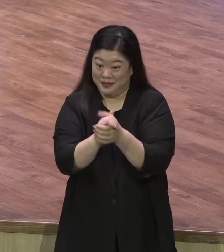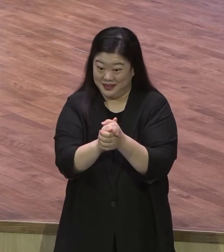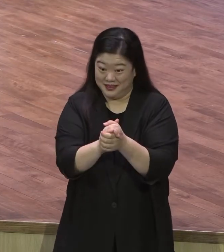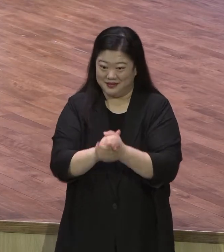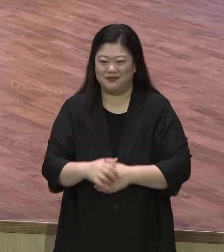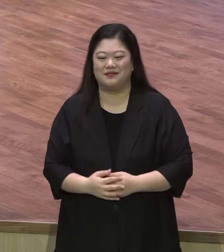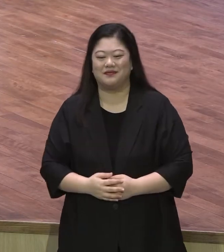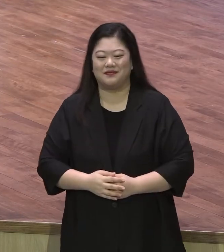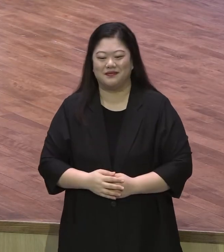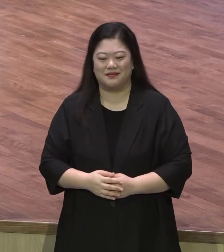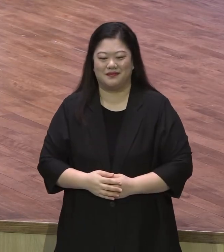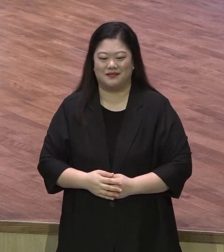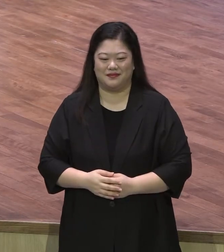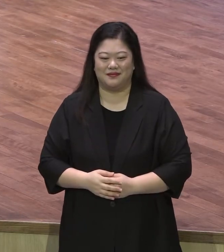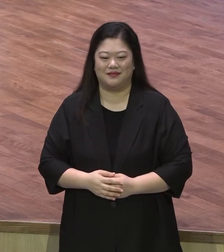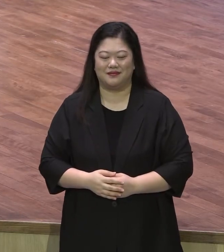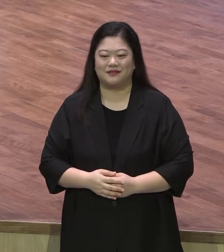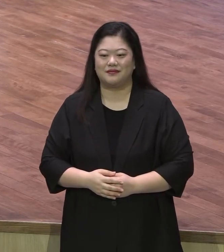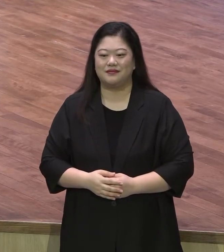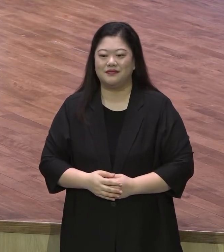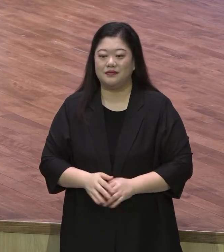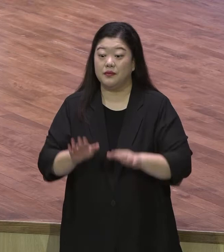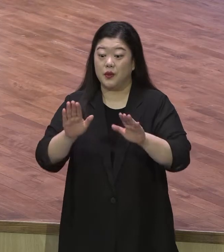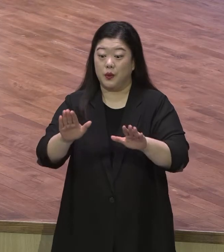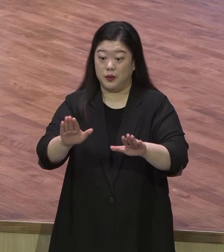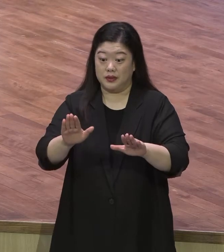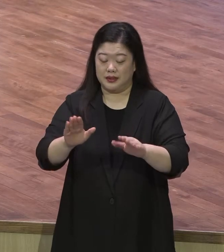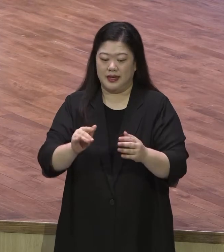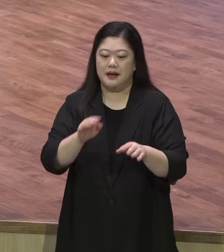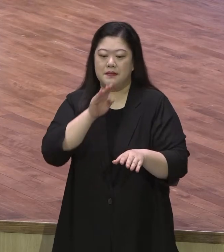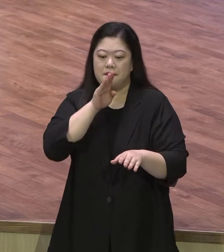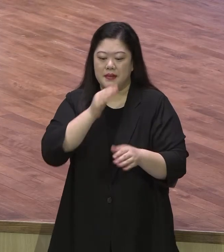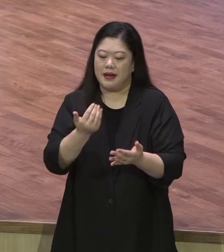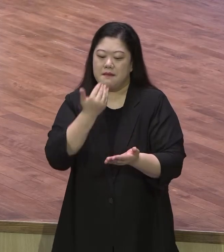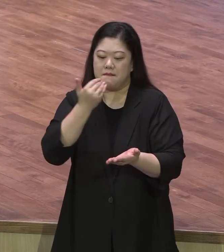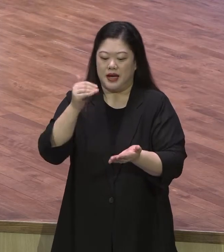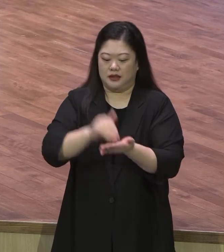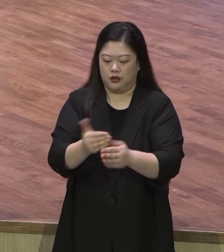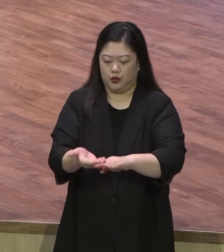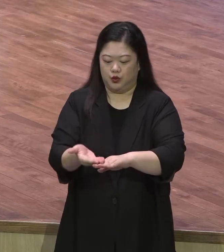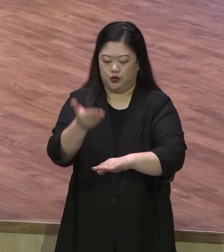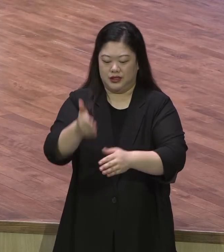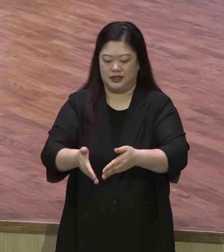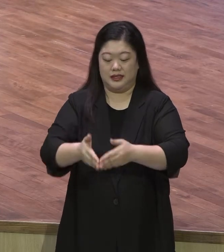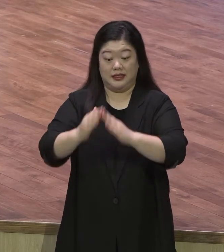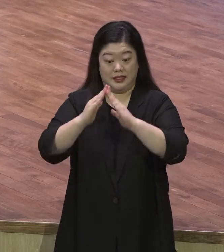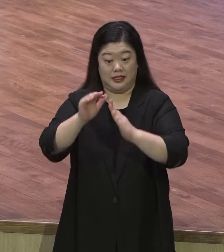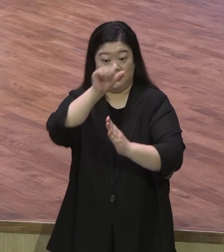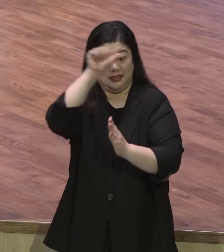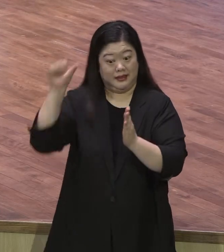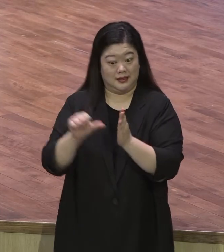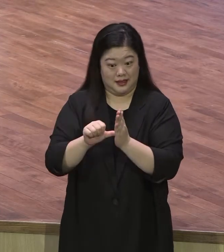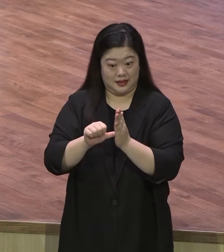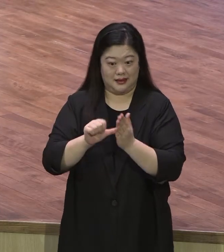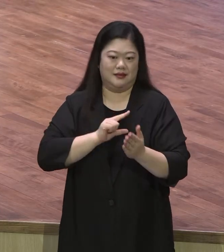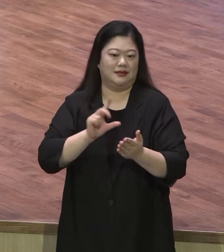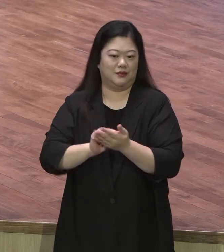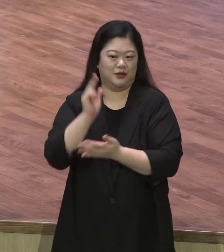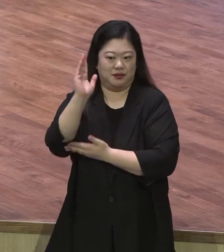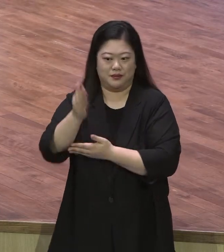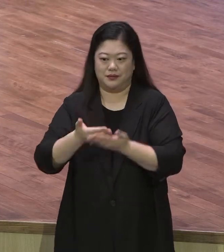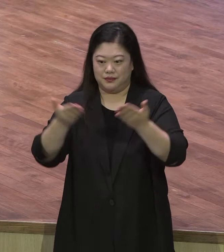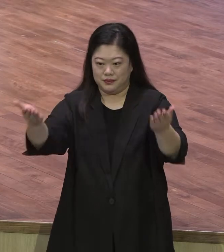자 이렇게 말씀하시고 반석 위에 세운 인생이라는 채무를 말씀을 드립니다. 오늘로 예수님께서 말씀하신